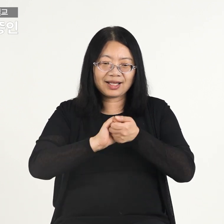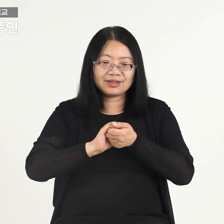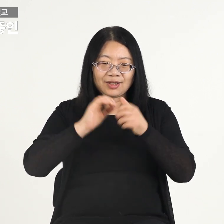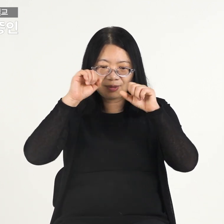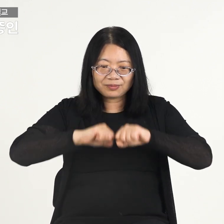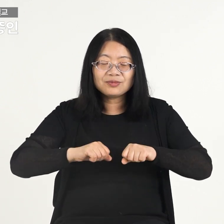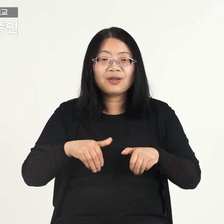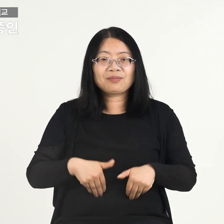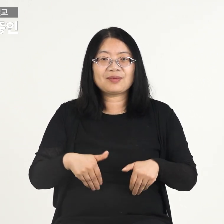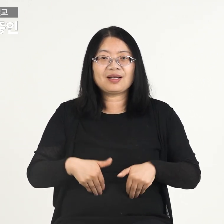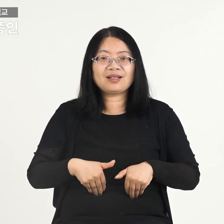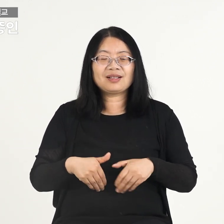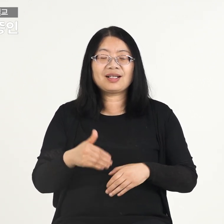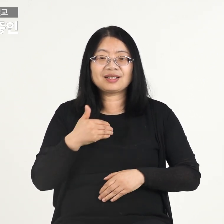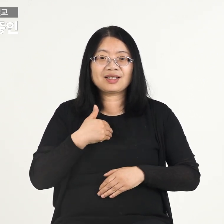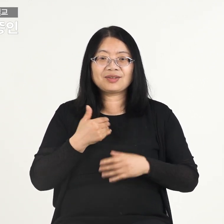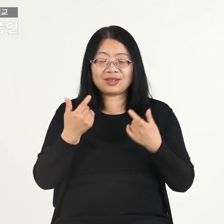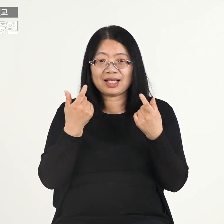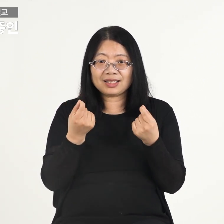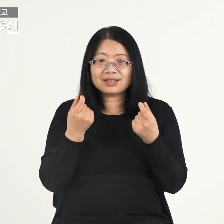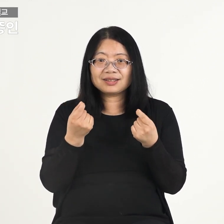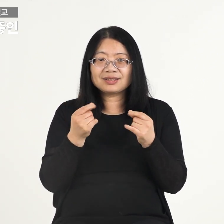돼요. 제게도 그런 사람이